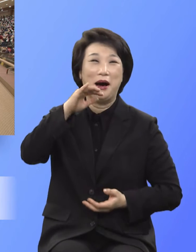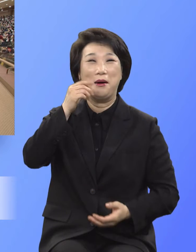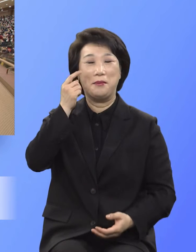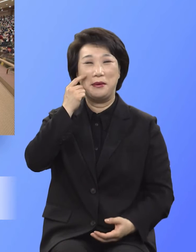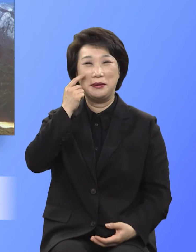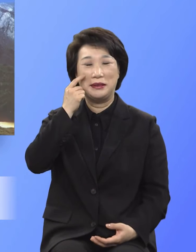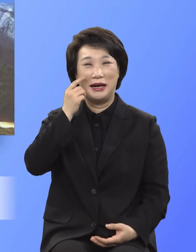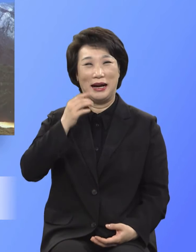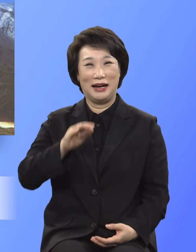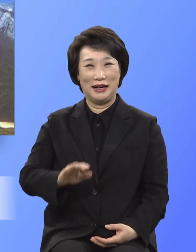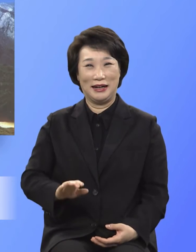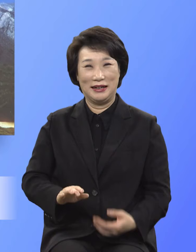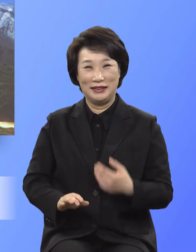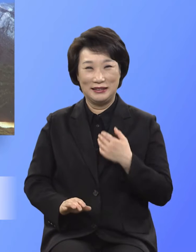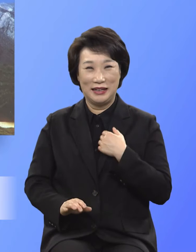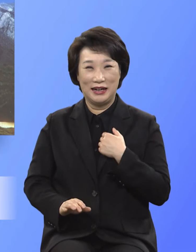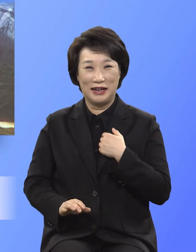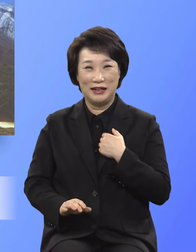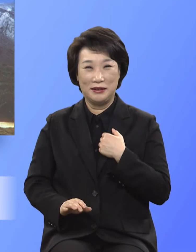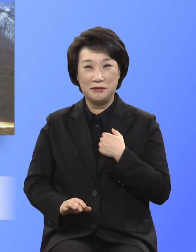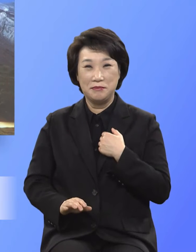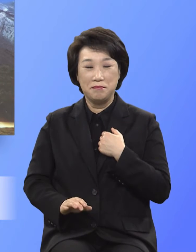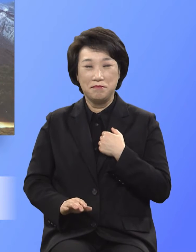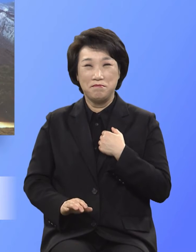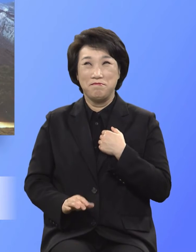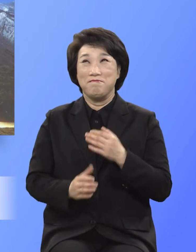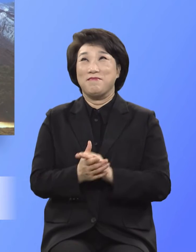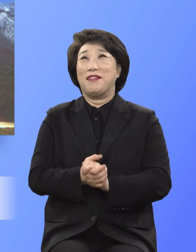이만큼 먹고 보니까요,